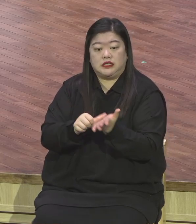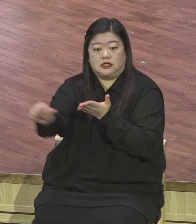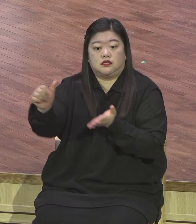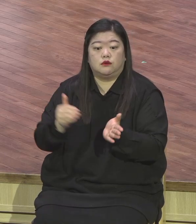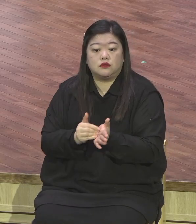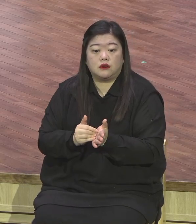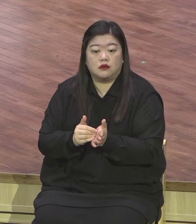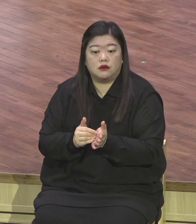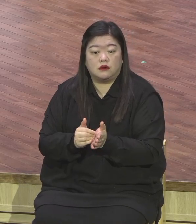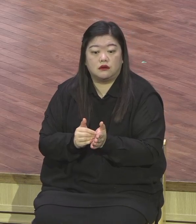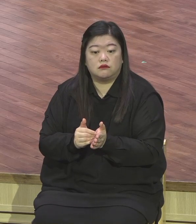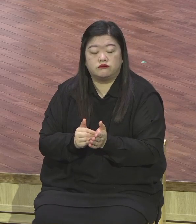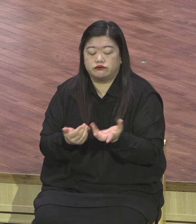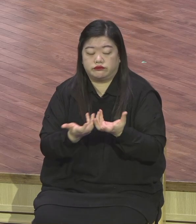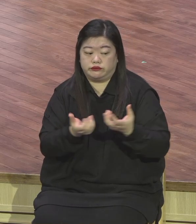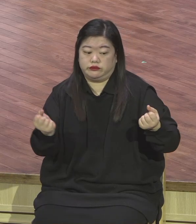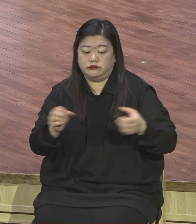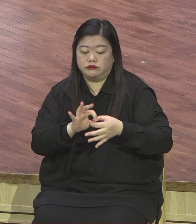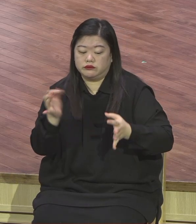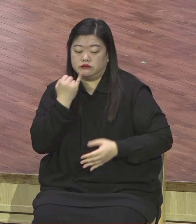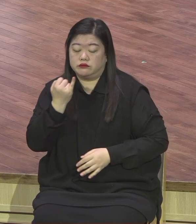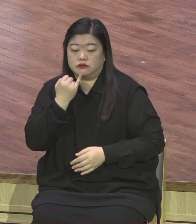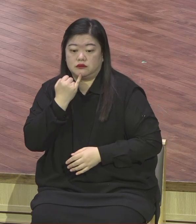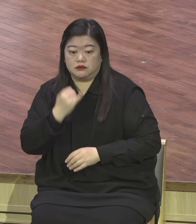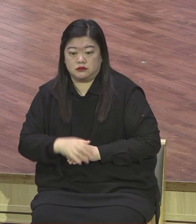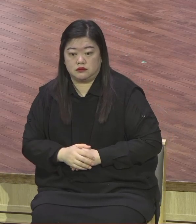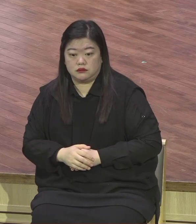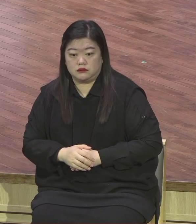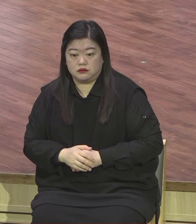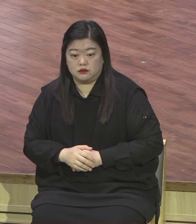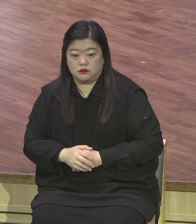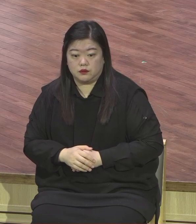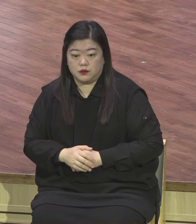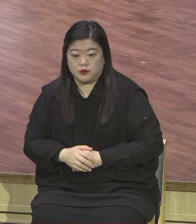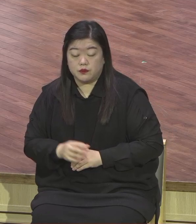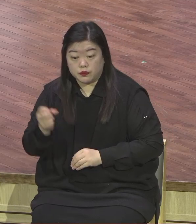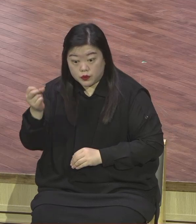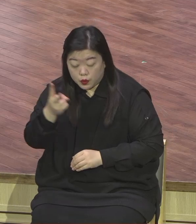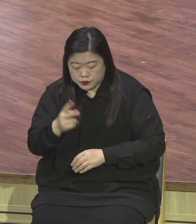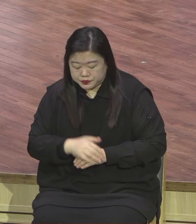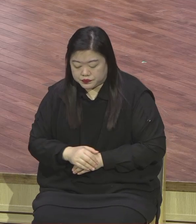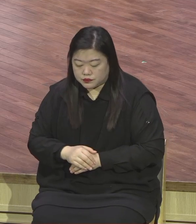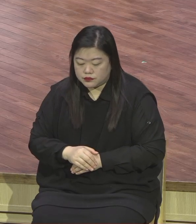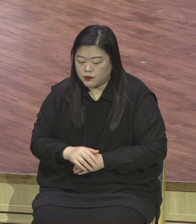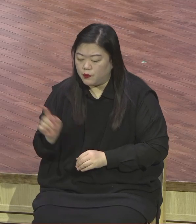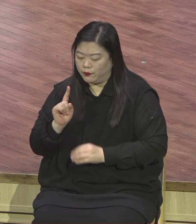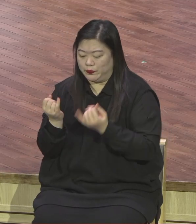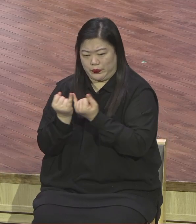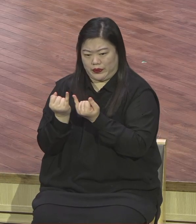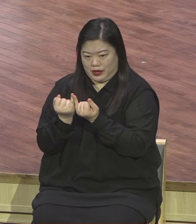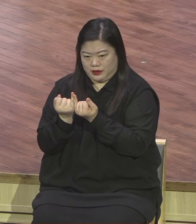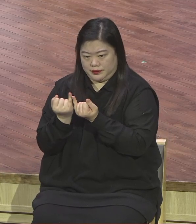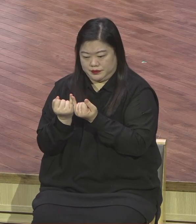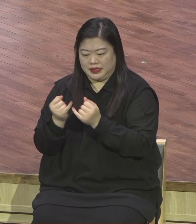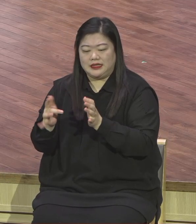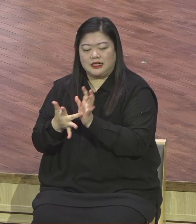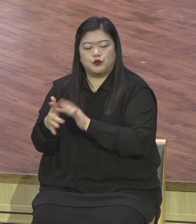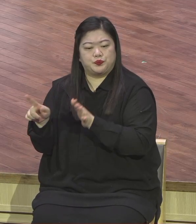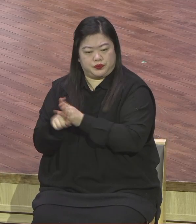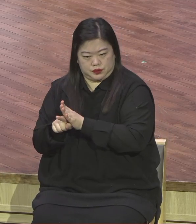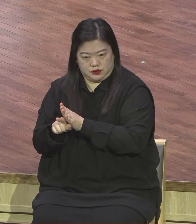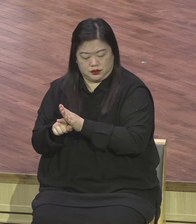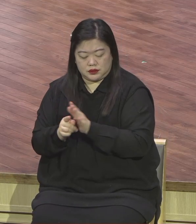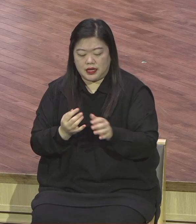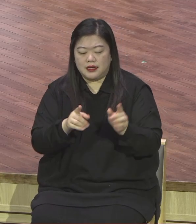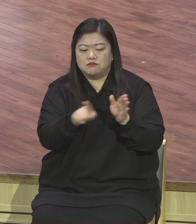뭐 심각하죠. 맨퀴리를 반 죽이지요. 그냥 그 사랑하는 맨퀴리를 시아버지가 막 어째서 이런게 우리 집에 들어와서